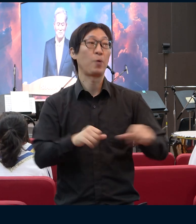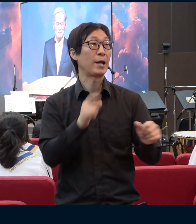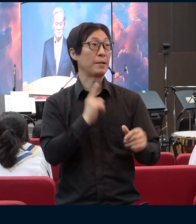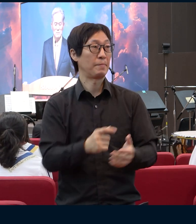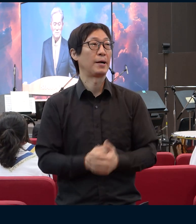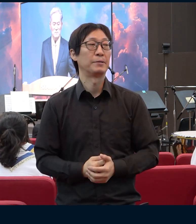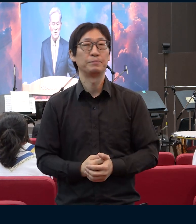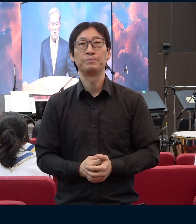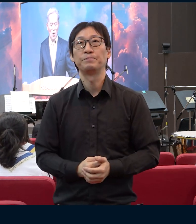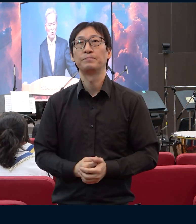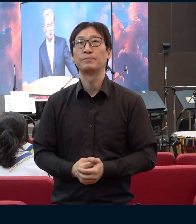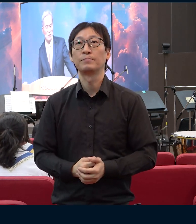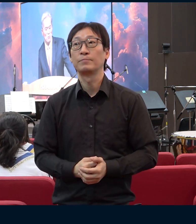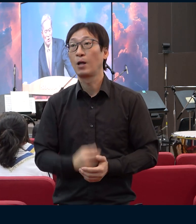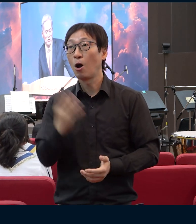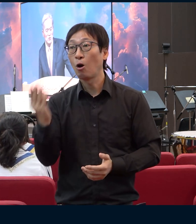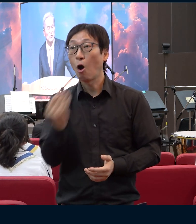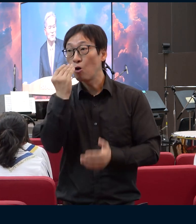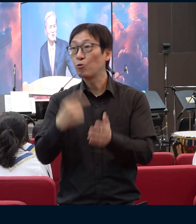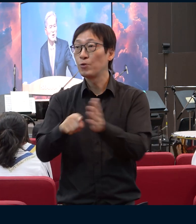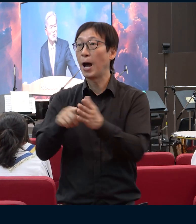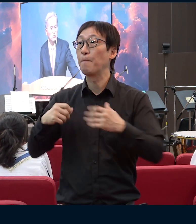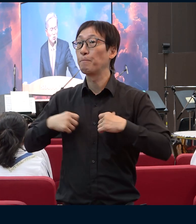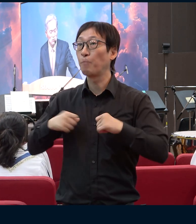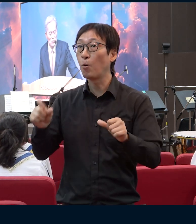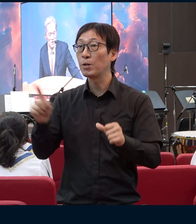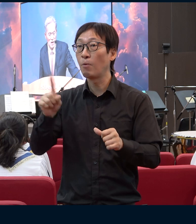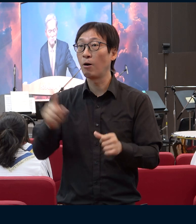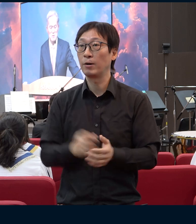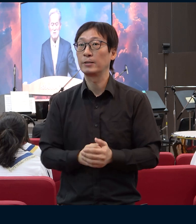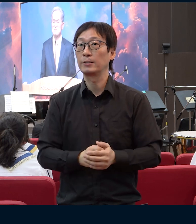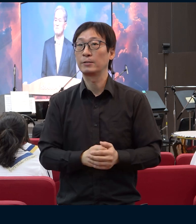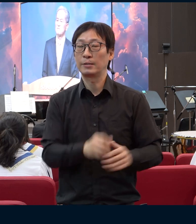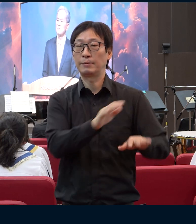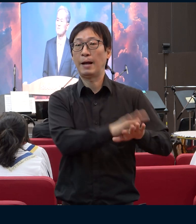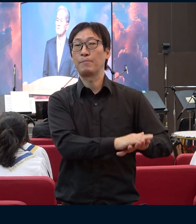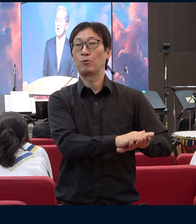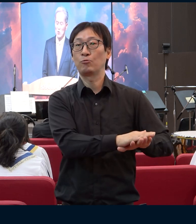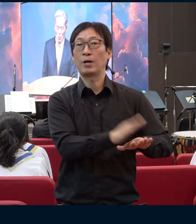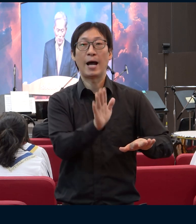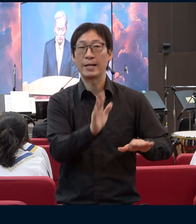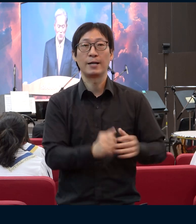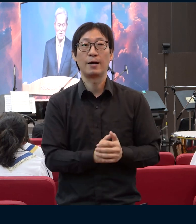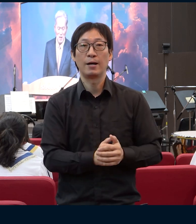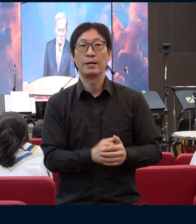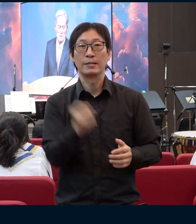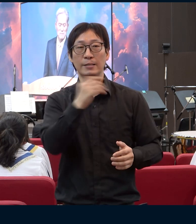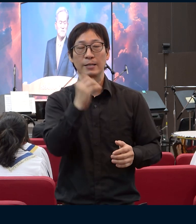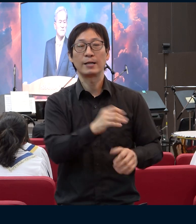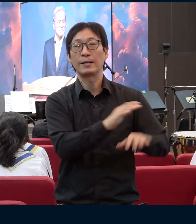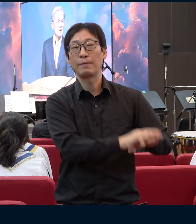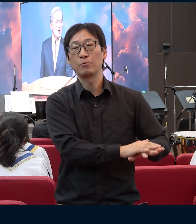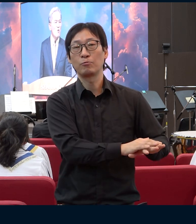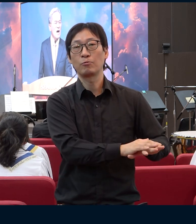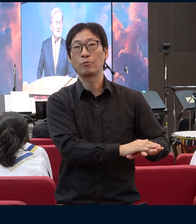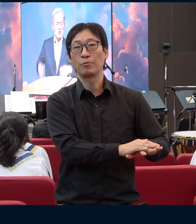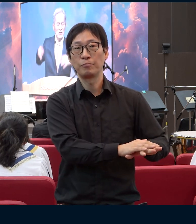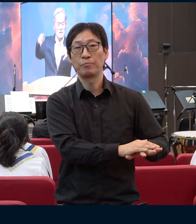여러분, 거룩을 위한 포기는요, 묻어두는 것이 아닙니다. 덮어두는 것이